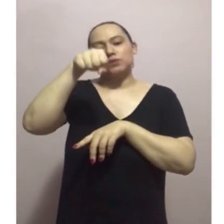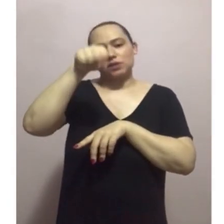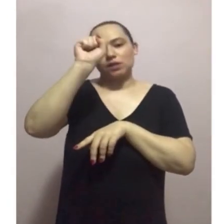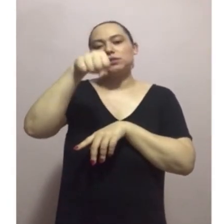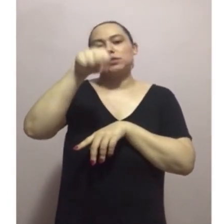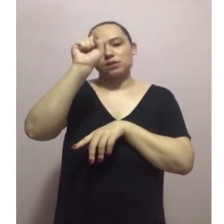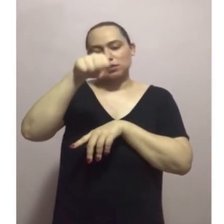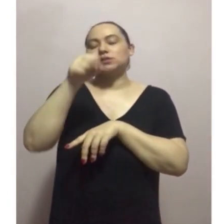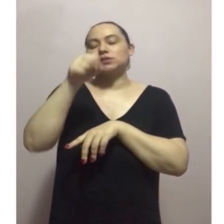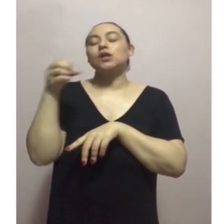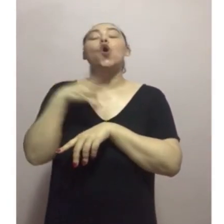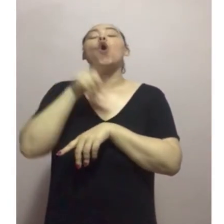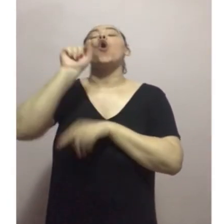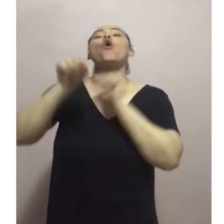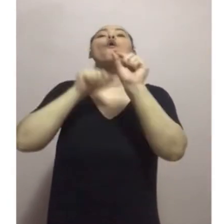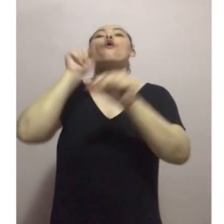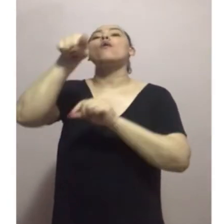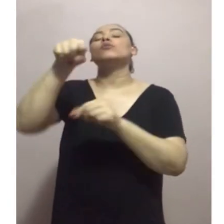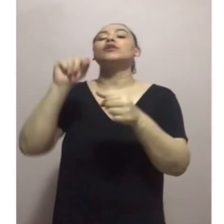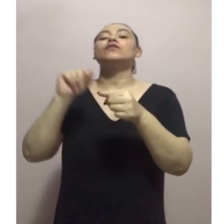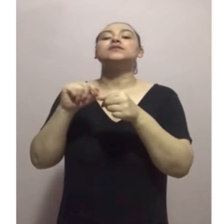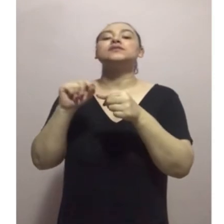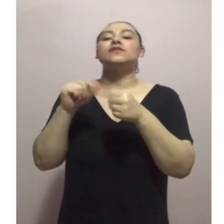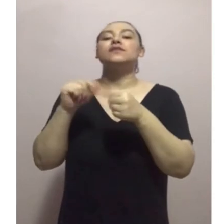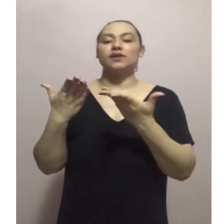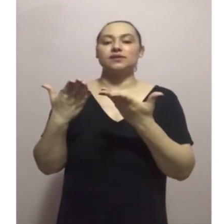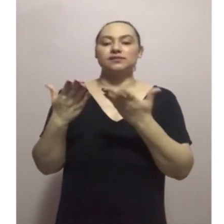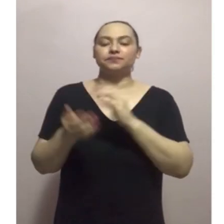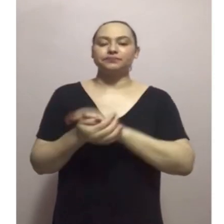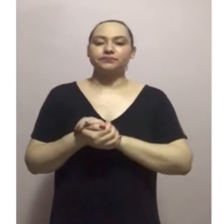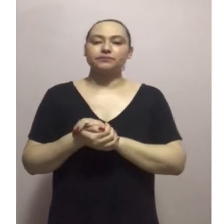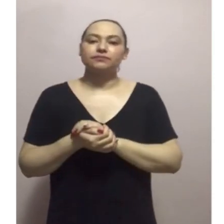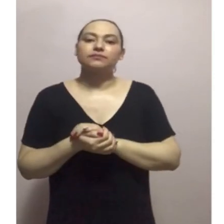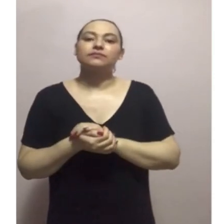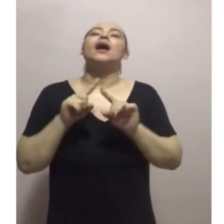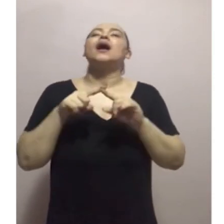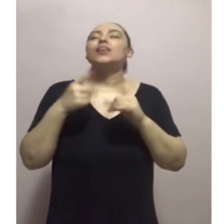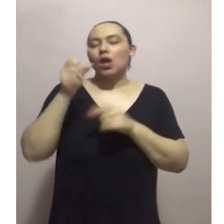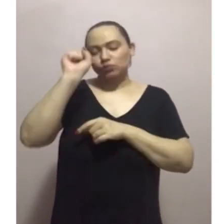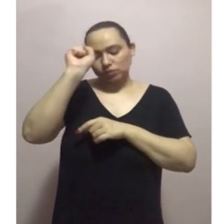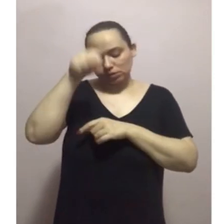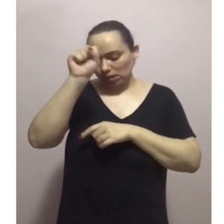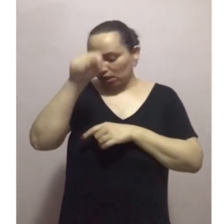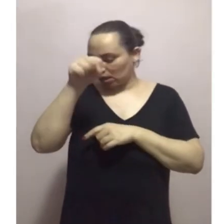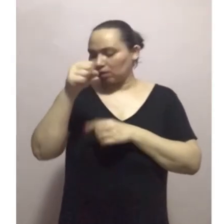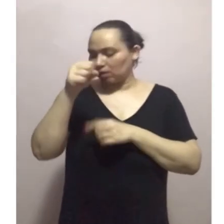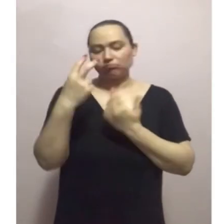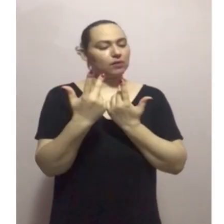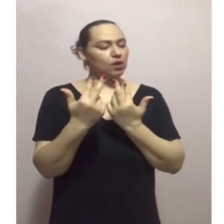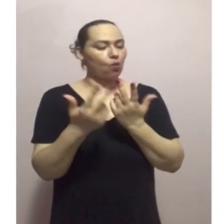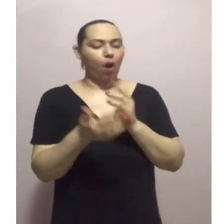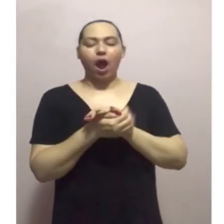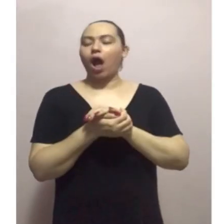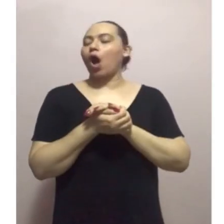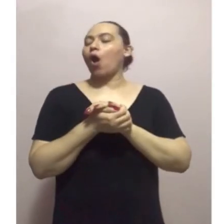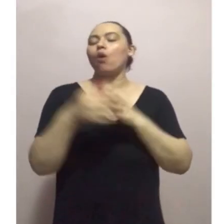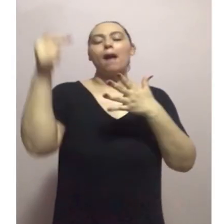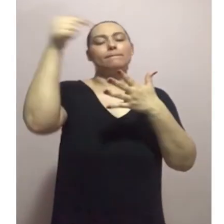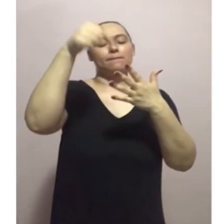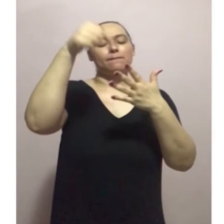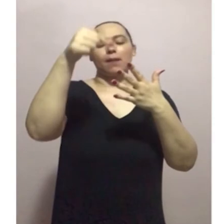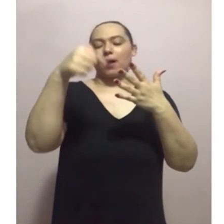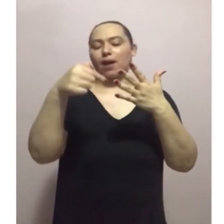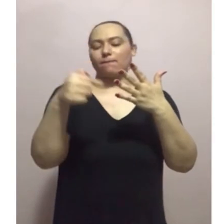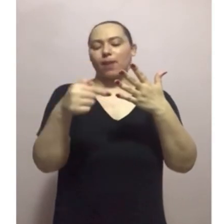muito novo, né? Como é que você fez, assim, agiu em relação ao protocolo? Não, a gente colocou todos os itens,